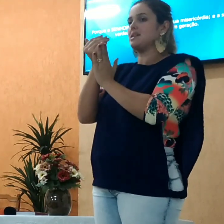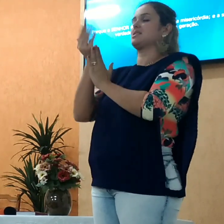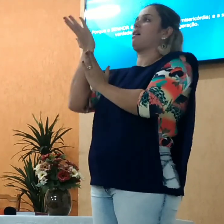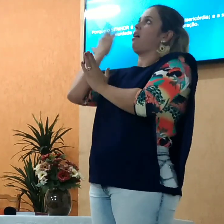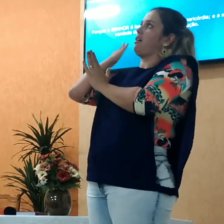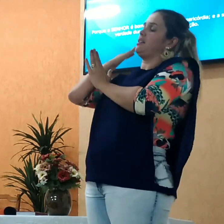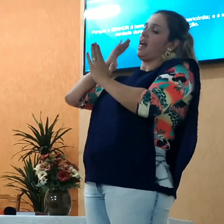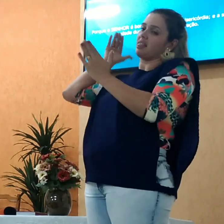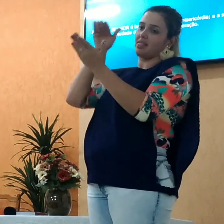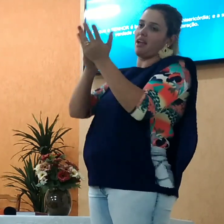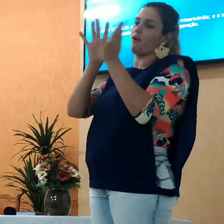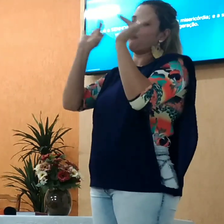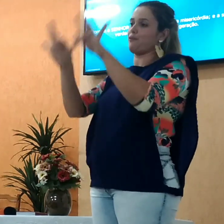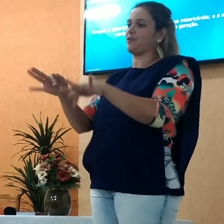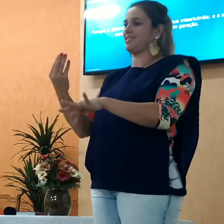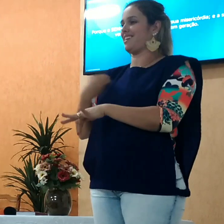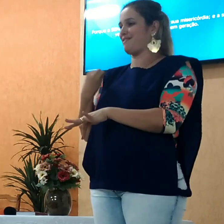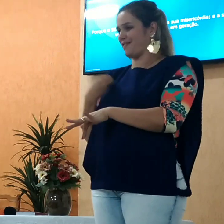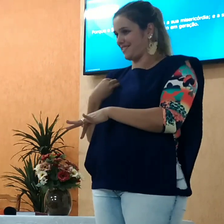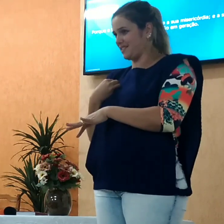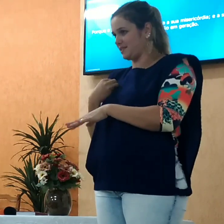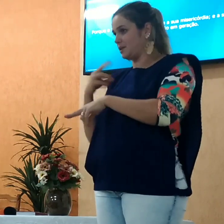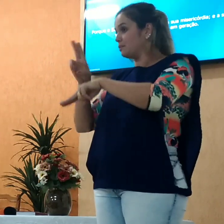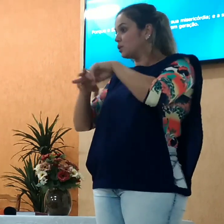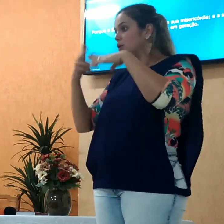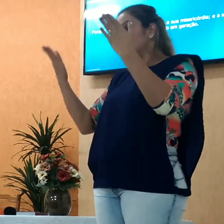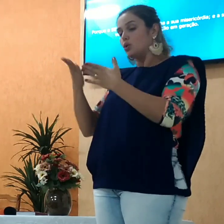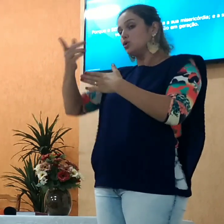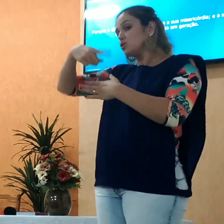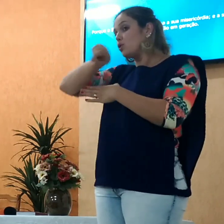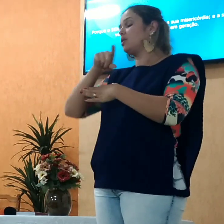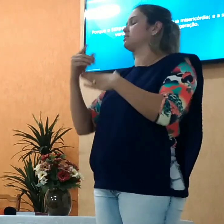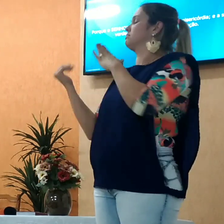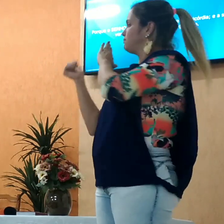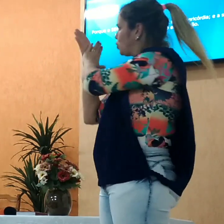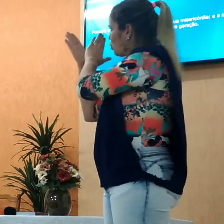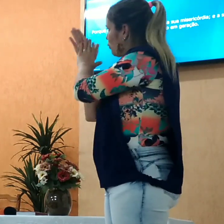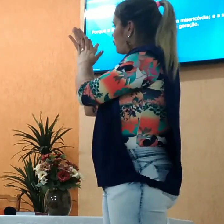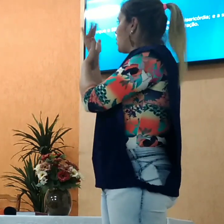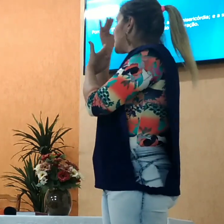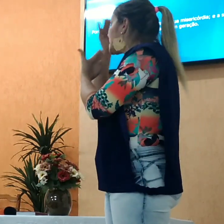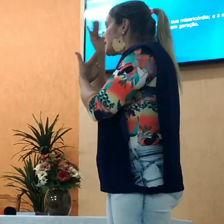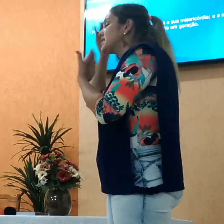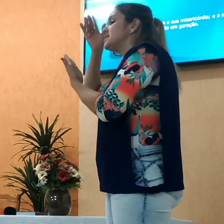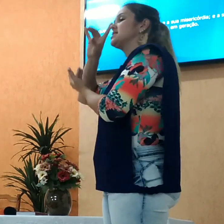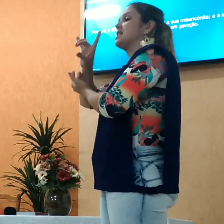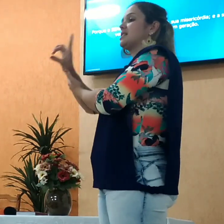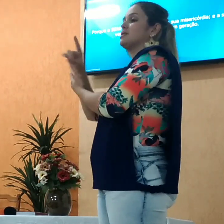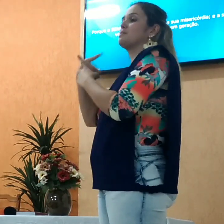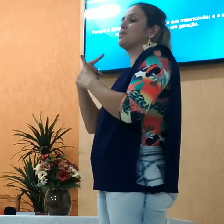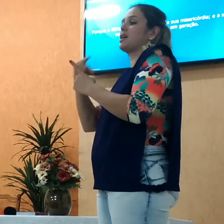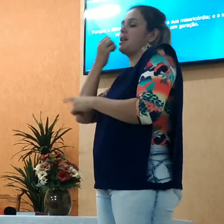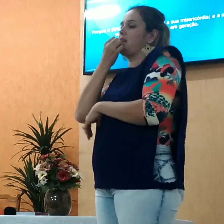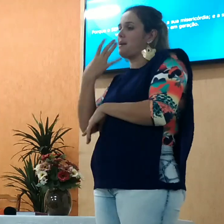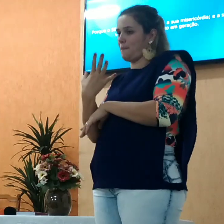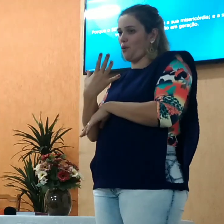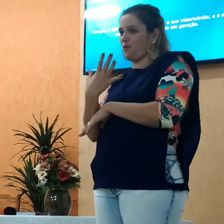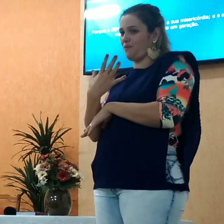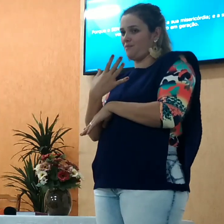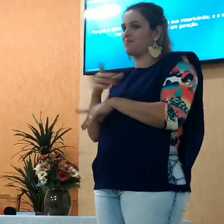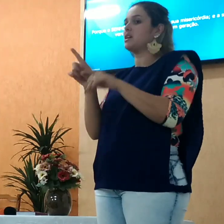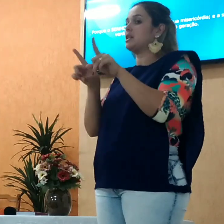que nós devemos estarmos aqui oferecendo o nosso louvor, a nossa gratidão, porque Ele é bom e a